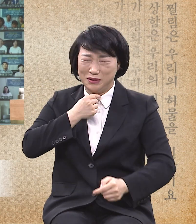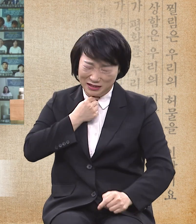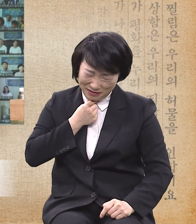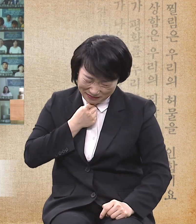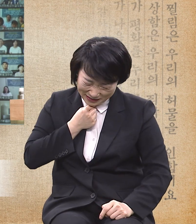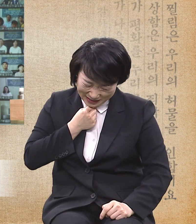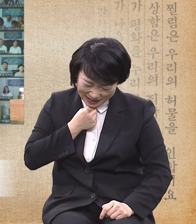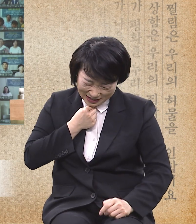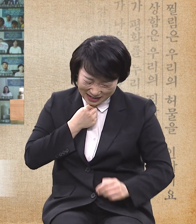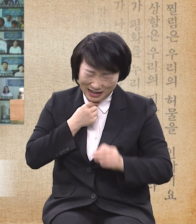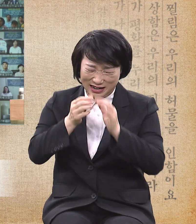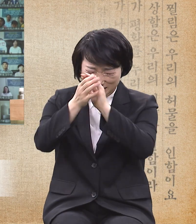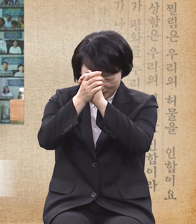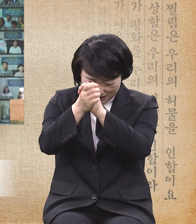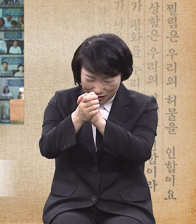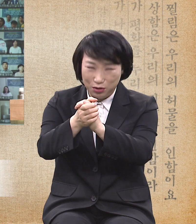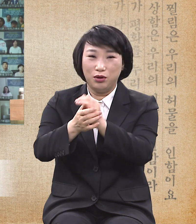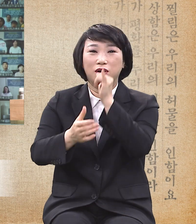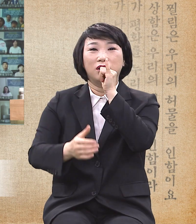원합니다.